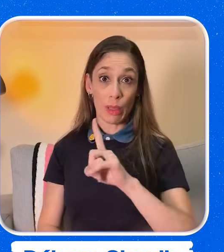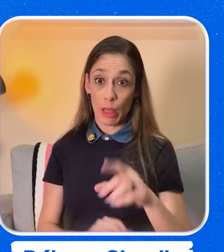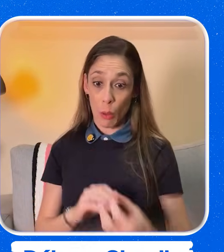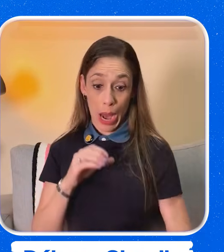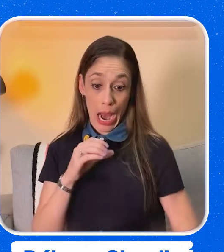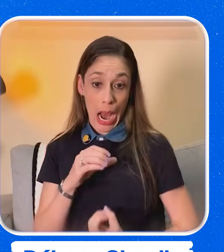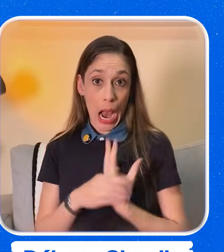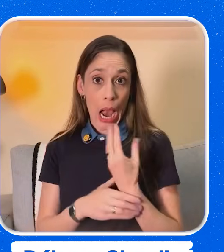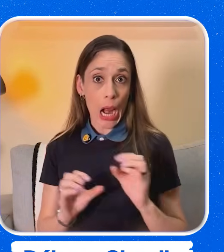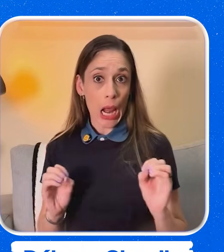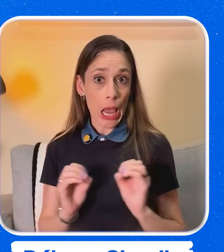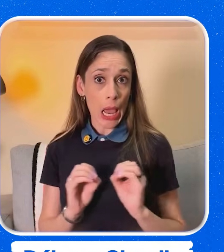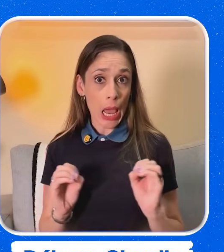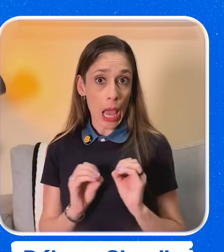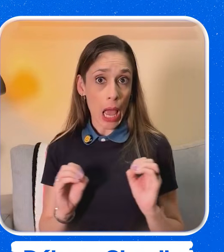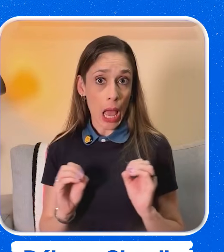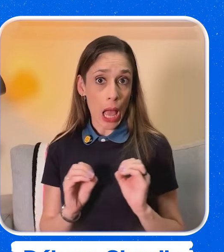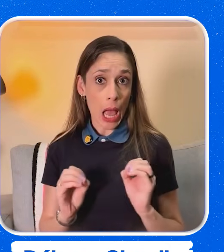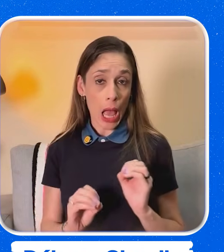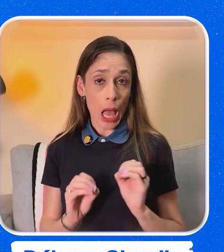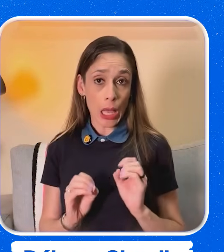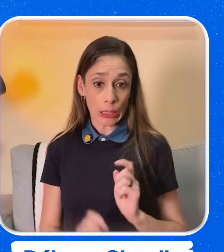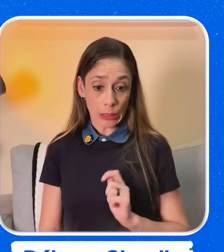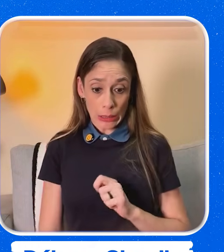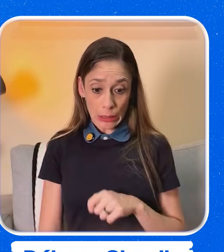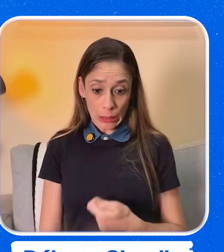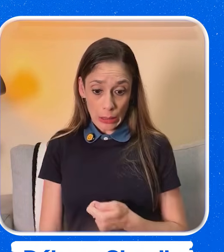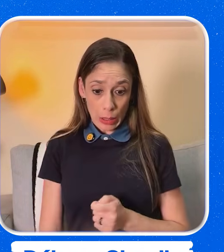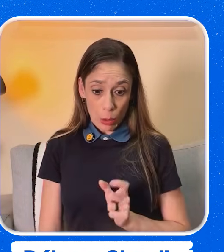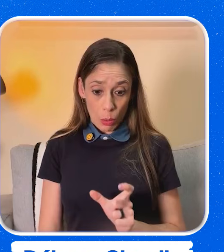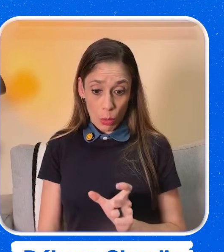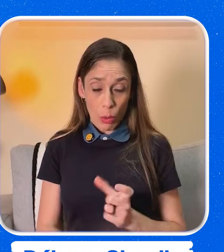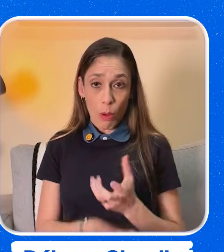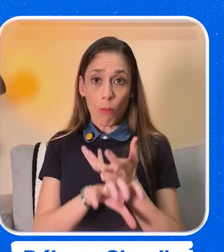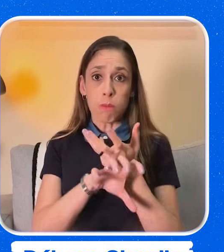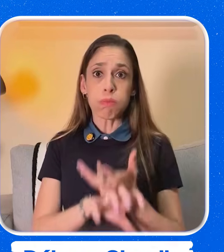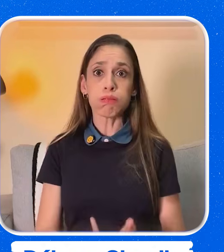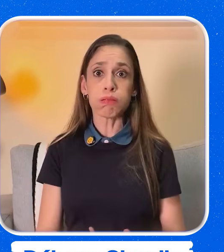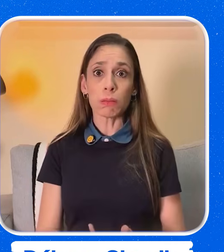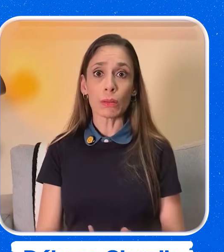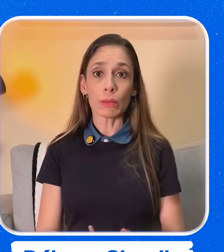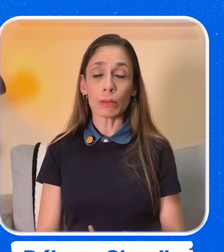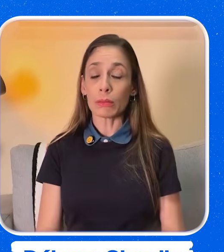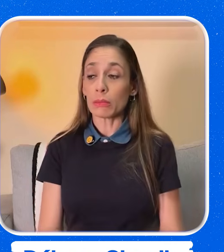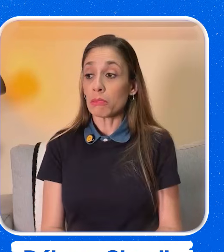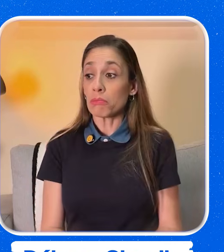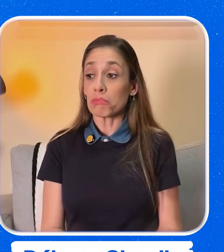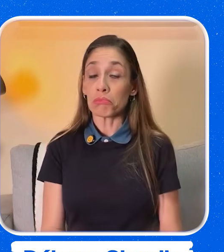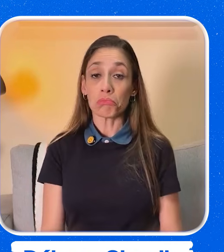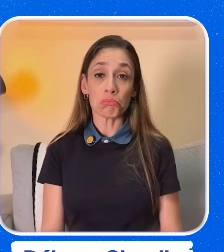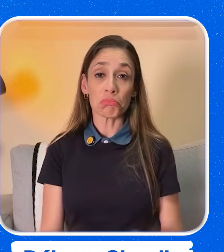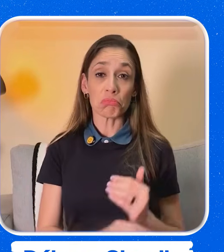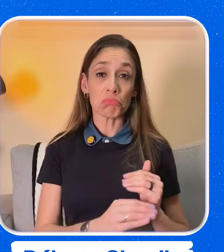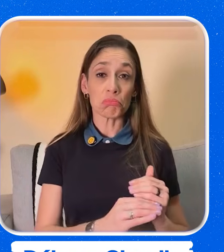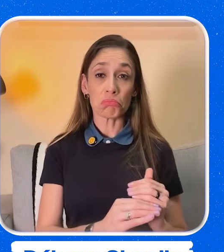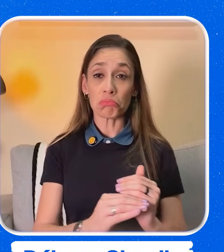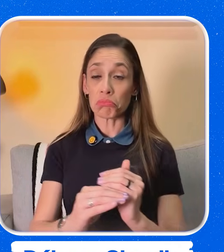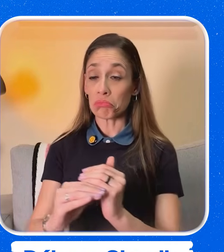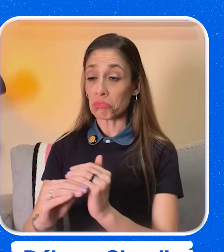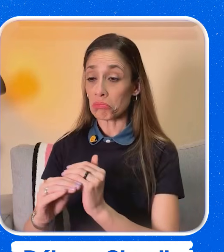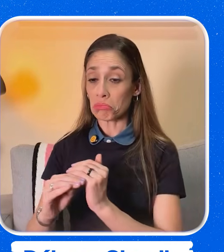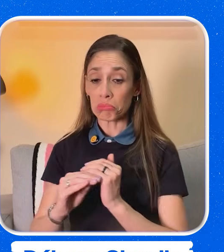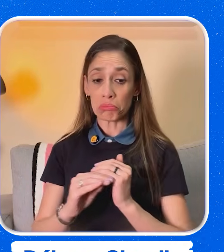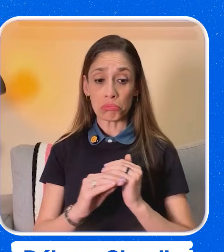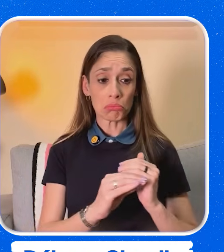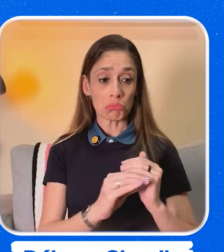aquela palavra, aquilo não vai existir. E a pessoa não vai ter essa opção de escolher,